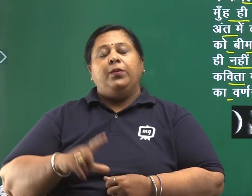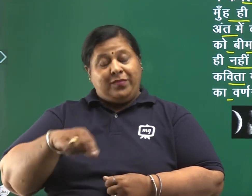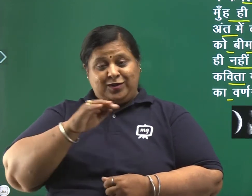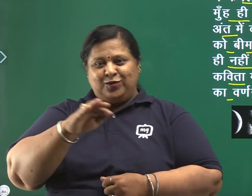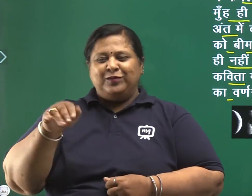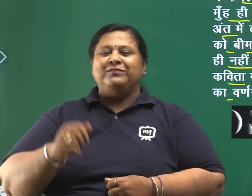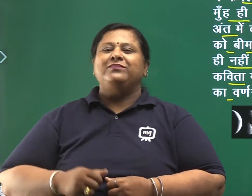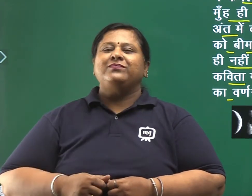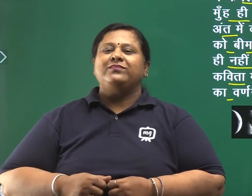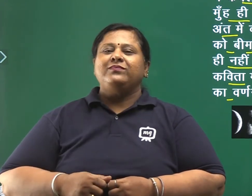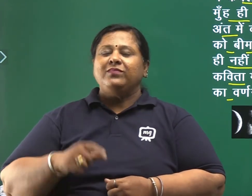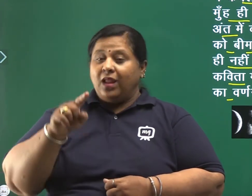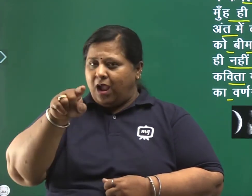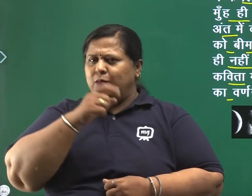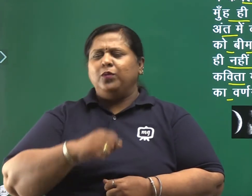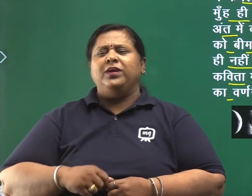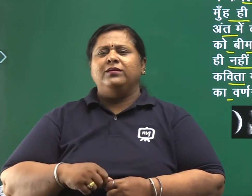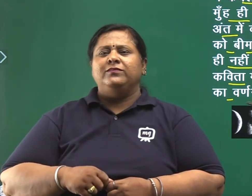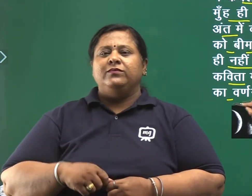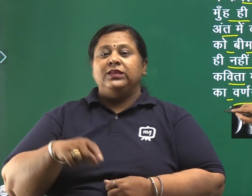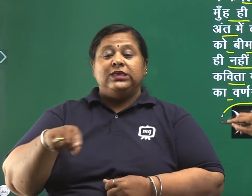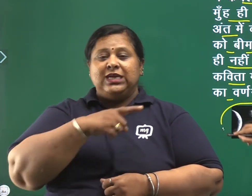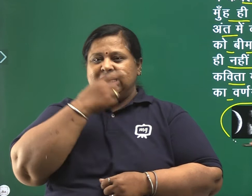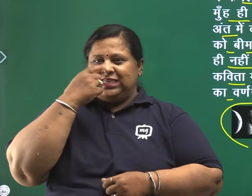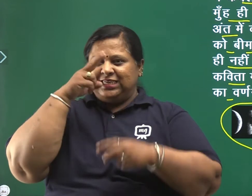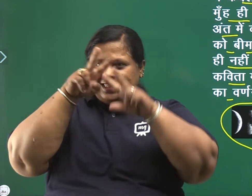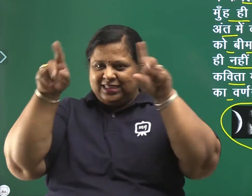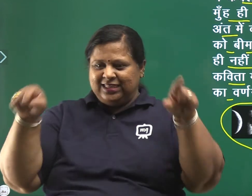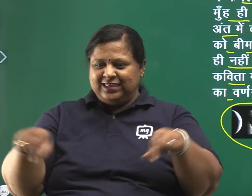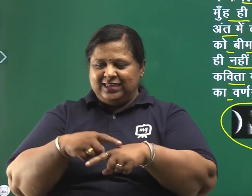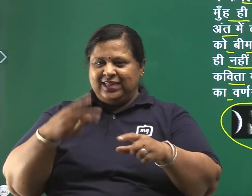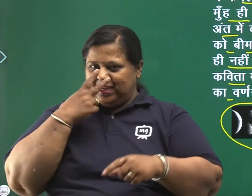बच्चों, आप लोग भी यहाँ पर यह चित्र देख रहे हैं।